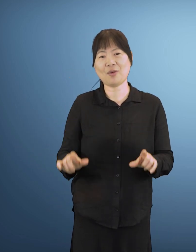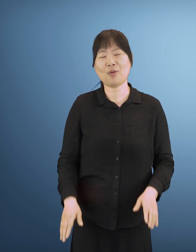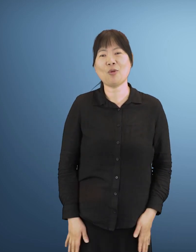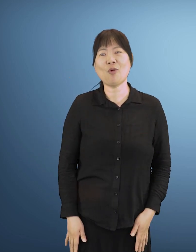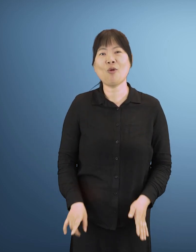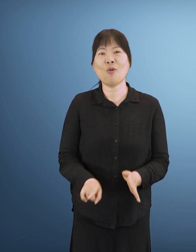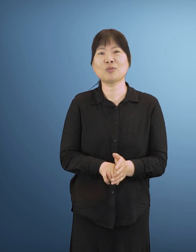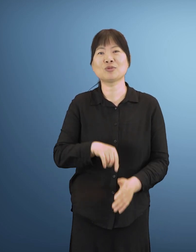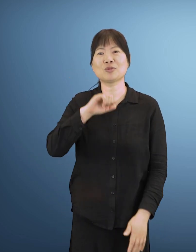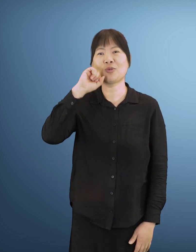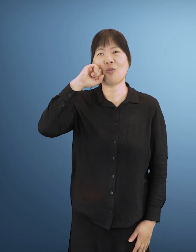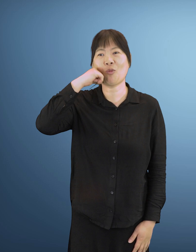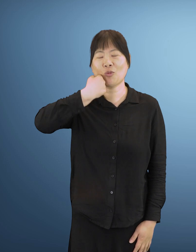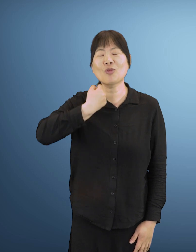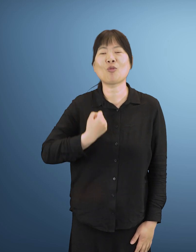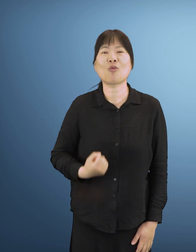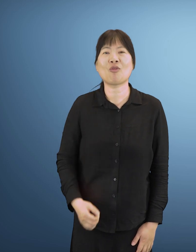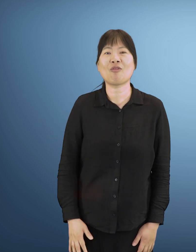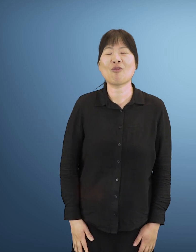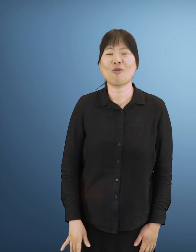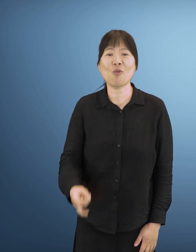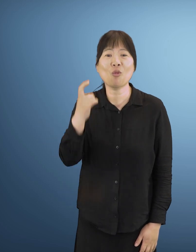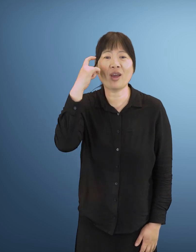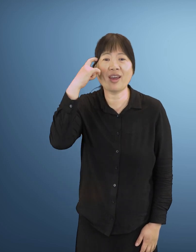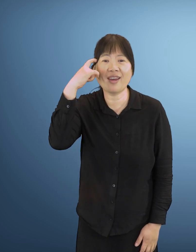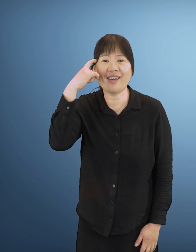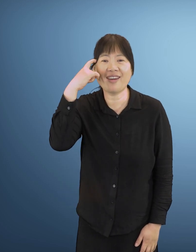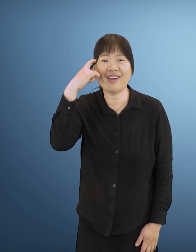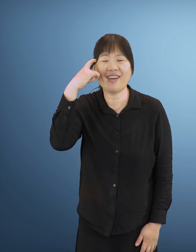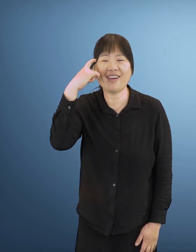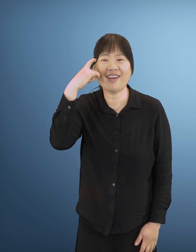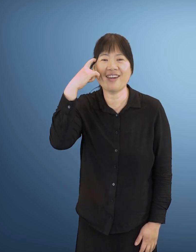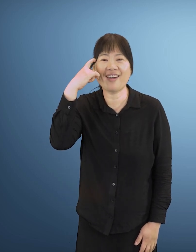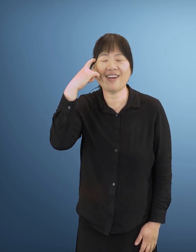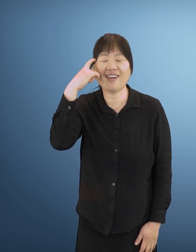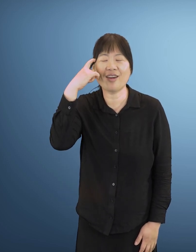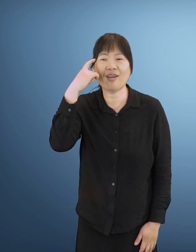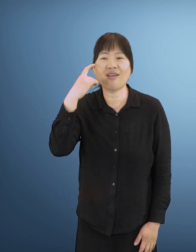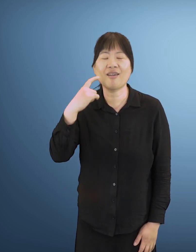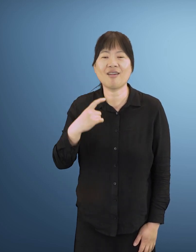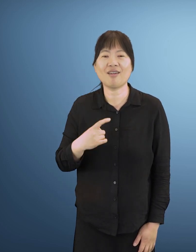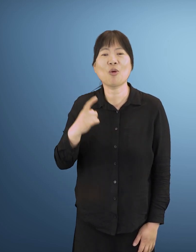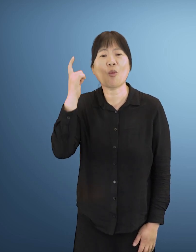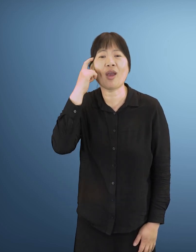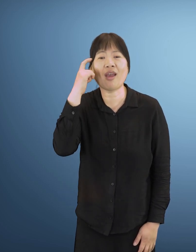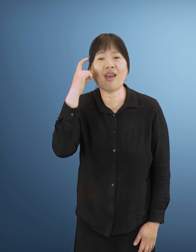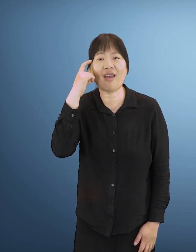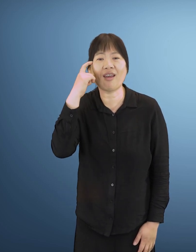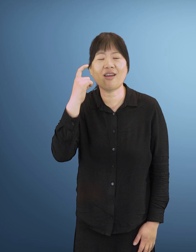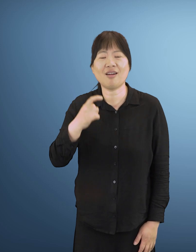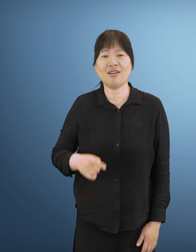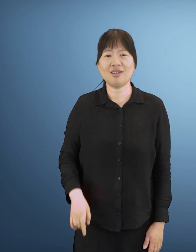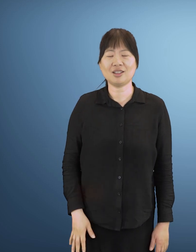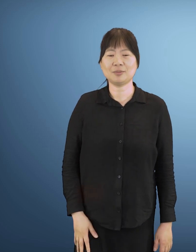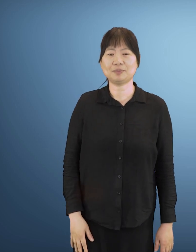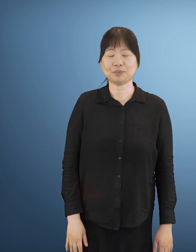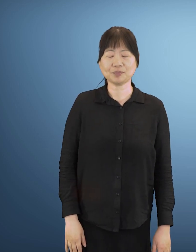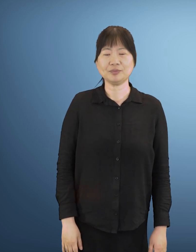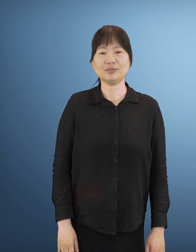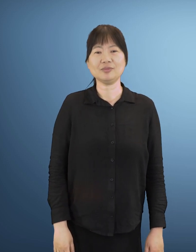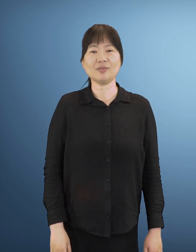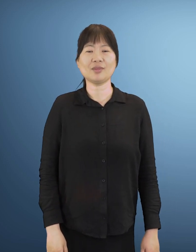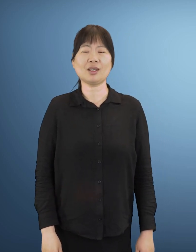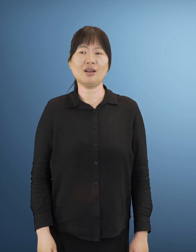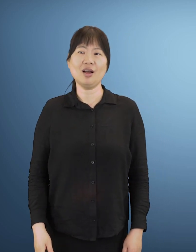믿겨지지 않는 놀라움이에요. 왜? 놀라움의 반응의 내용을 좀 들여다보면 이렇게 돼 있어요. 이